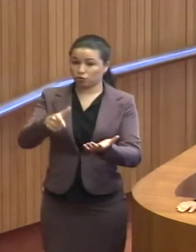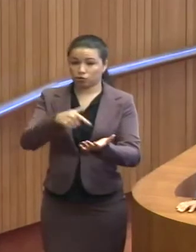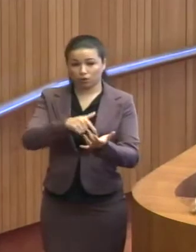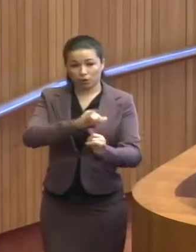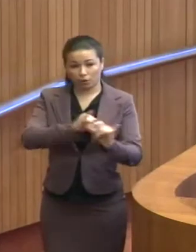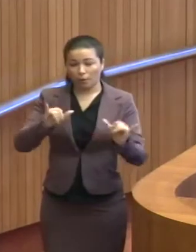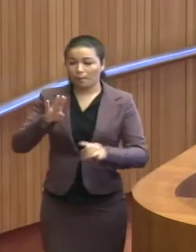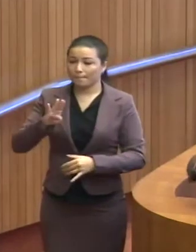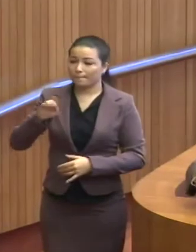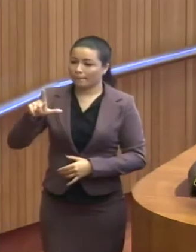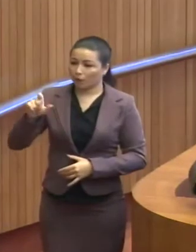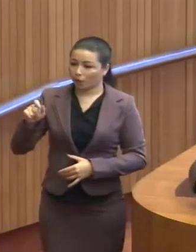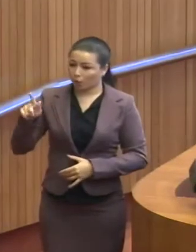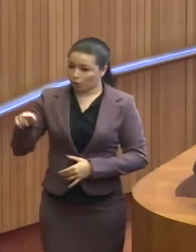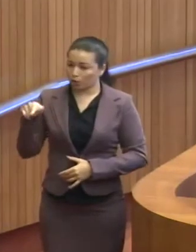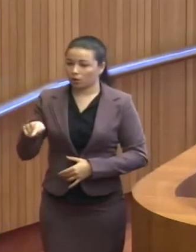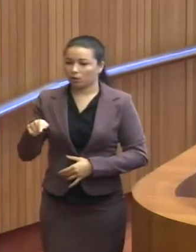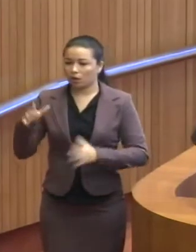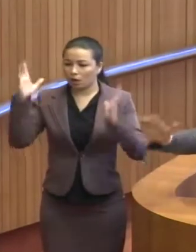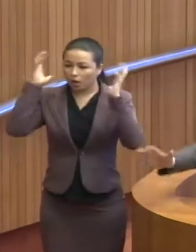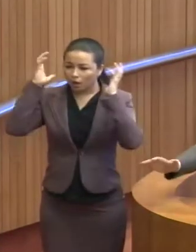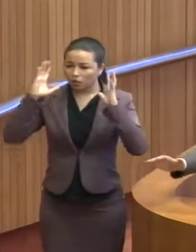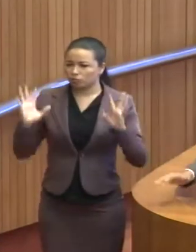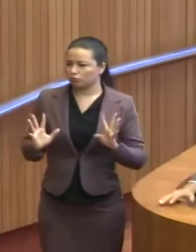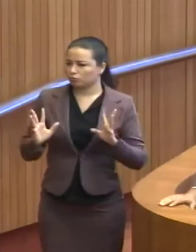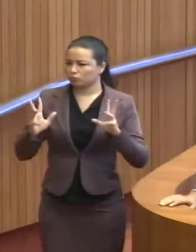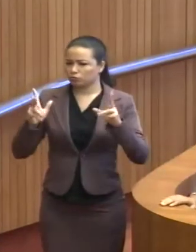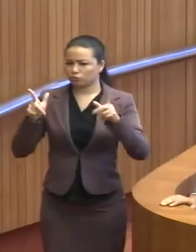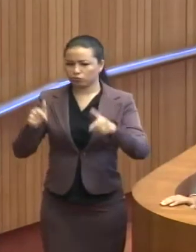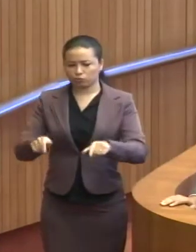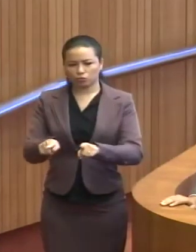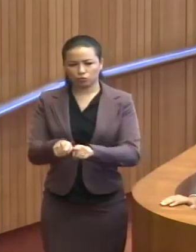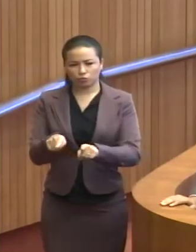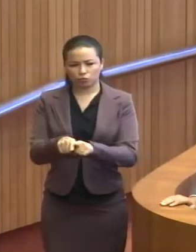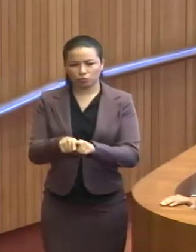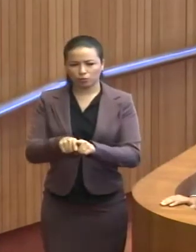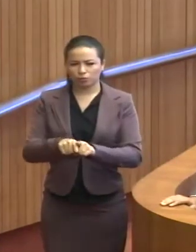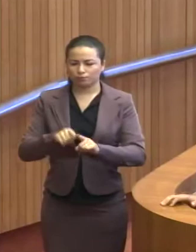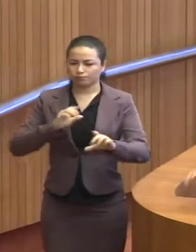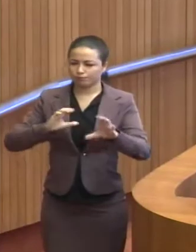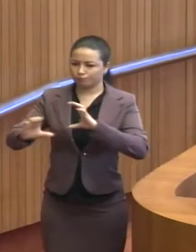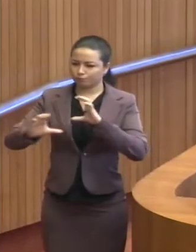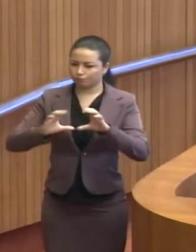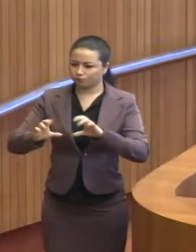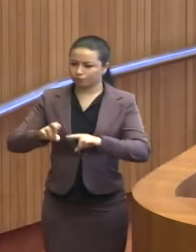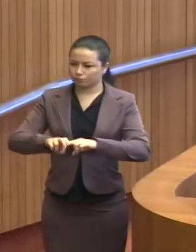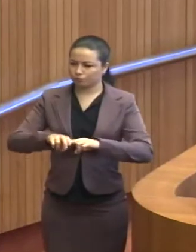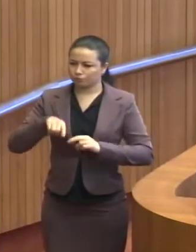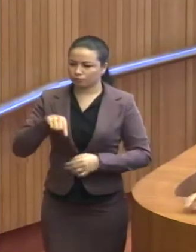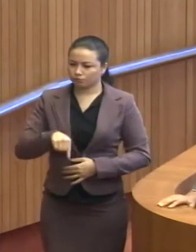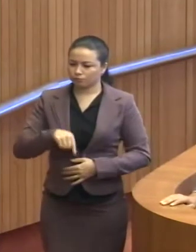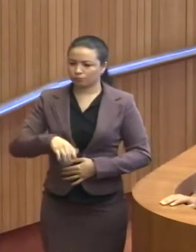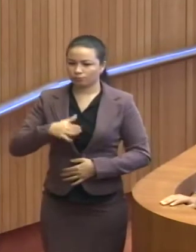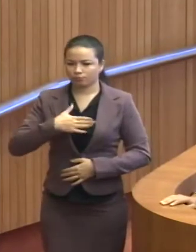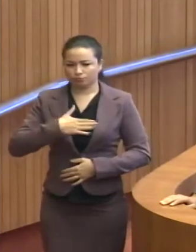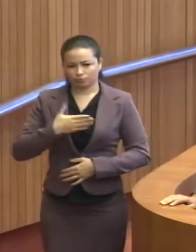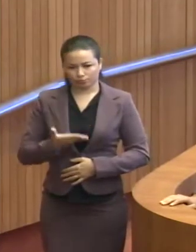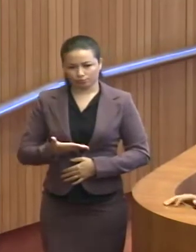jornal, blog, rádio, todo um império de comunicação contra a minha